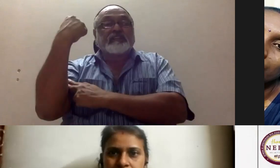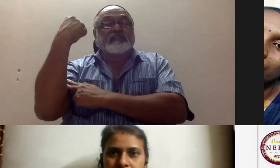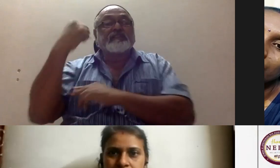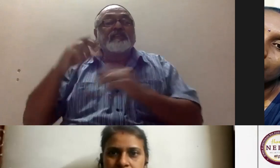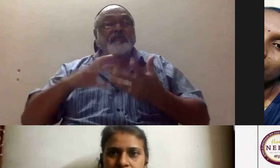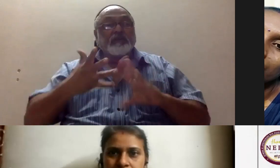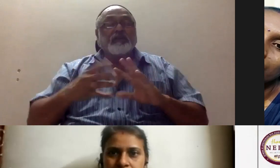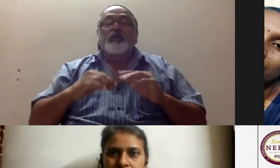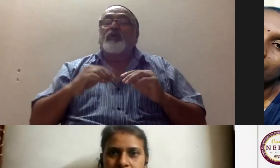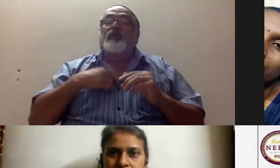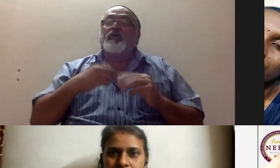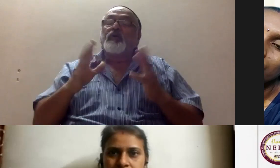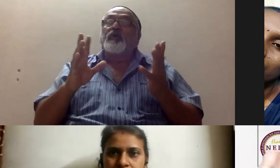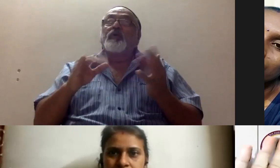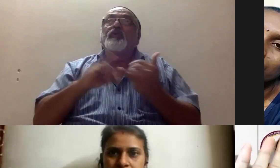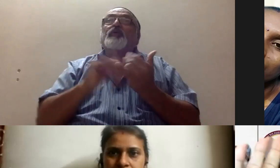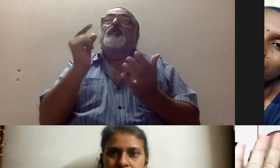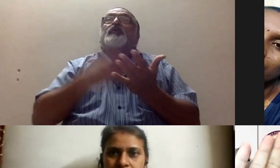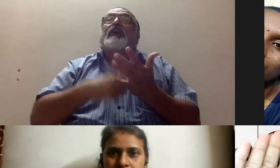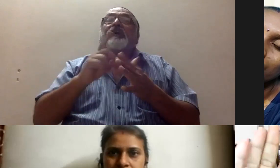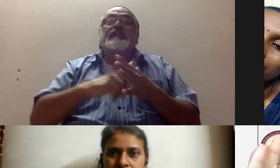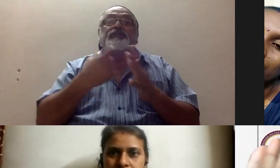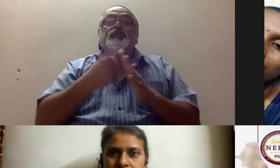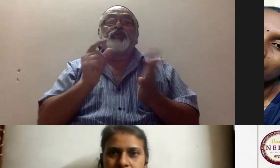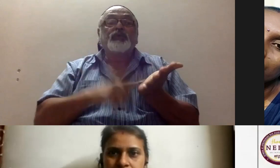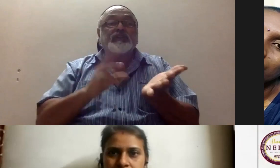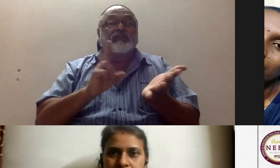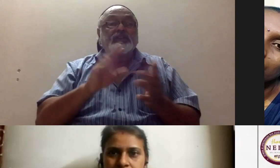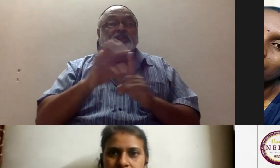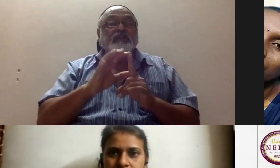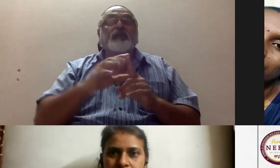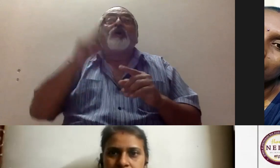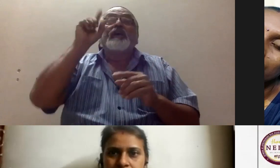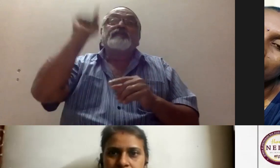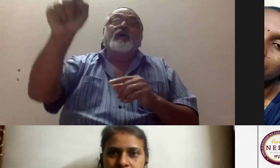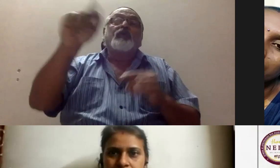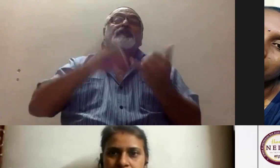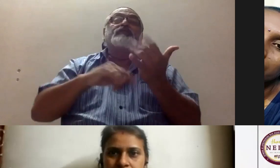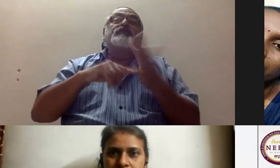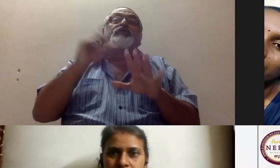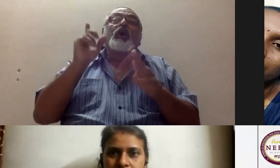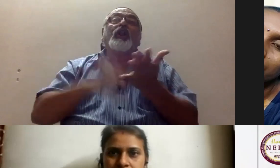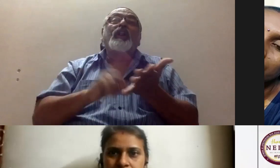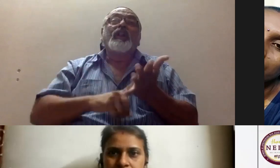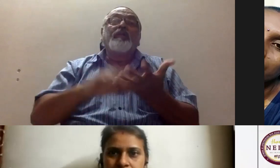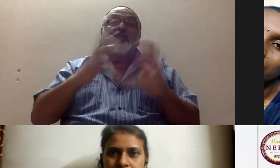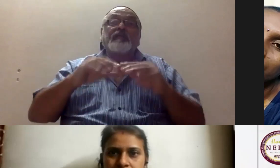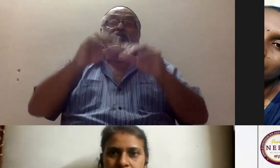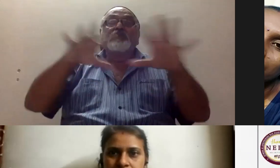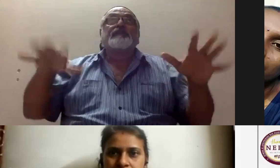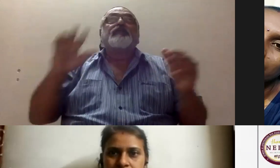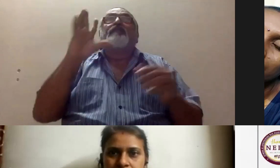अनरीजनेबल। और सूरज कुंड जैसा जगह बहुत मुश्किल है ट्रैवल करके, वहां स्टॉल लगाना, इट इज नॉट अ 5-star